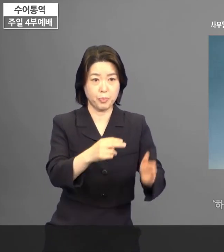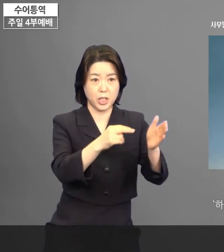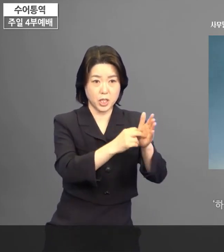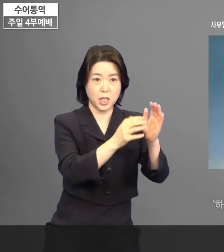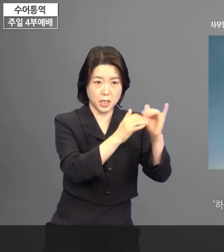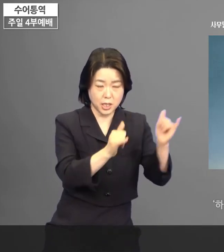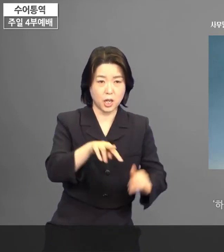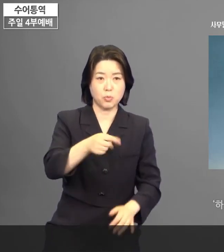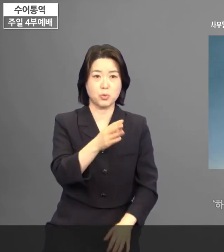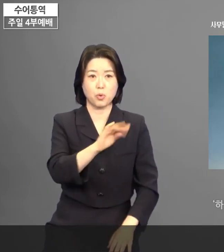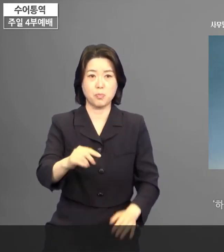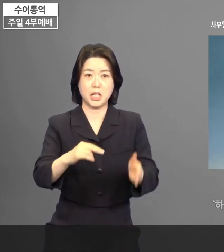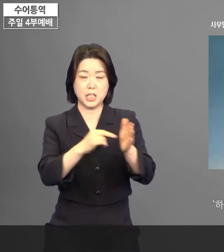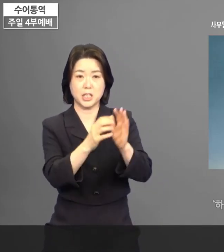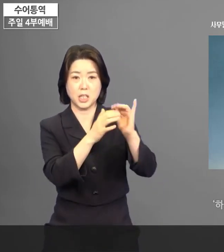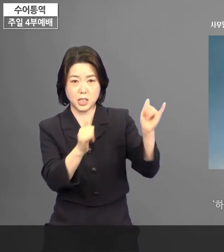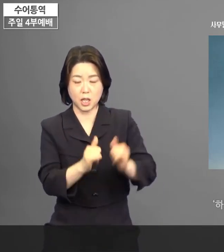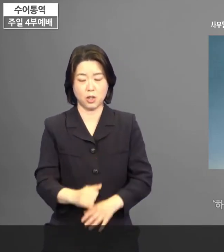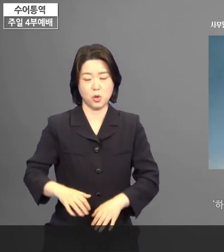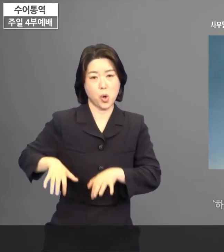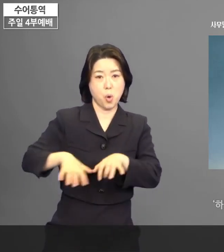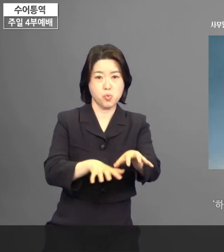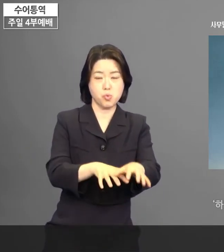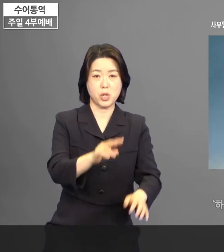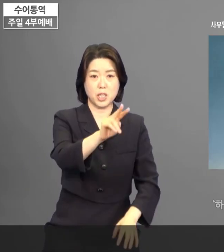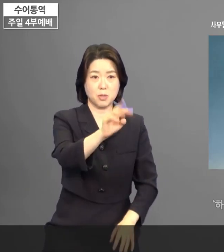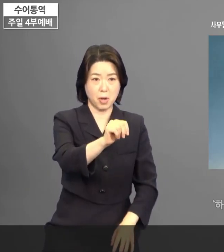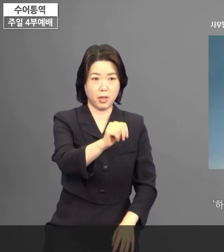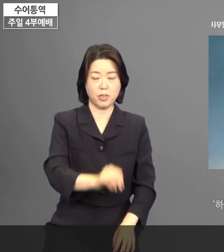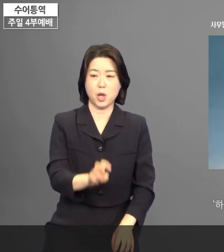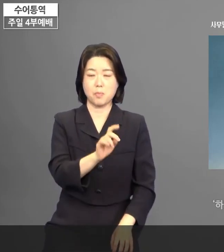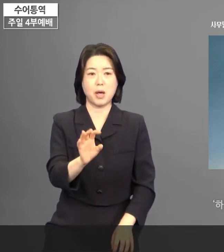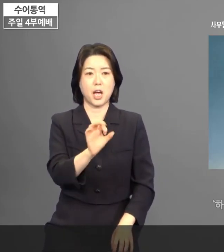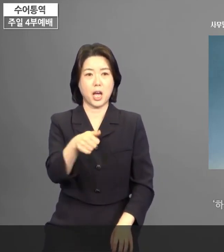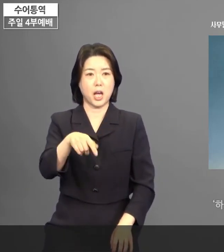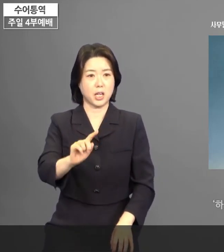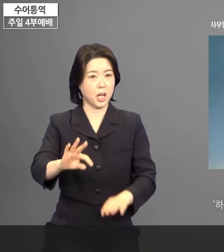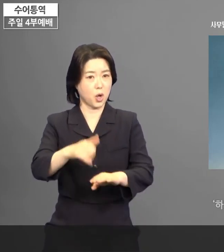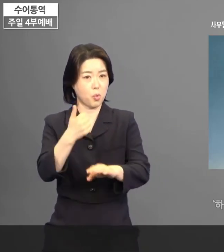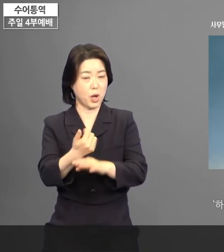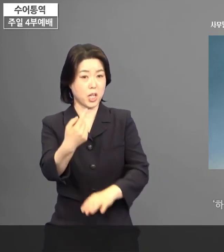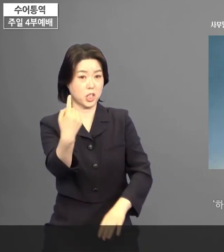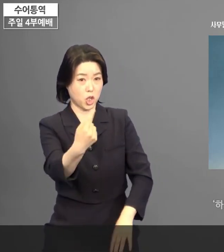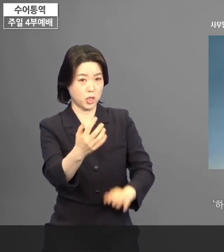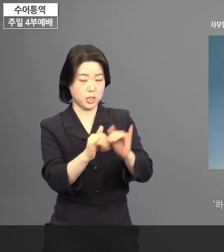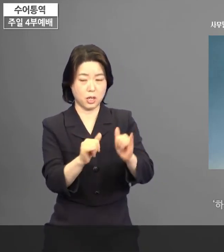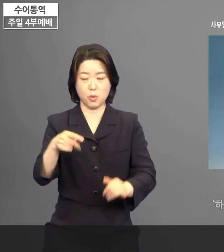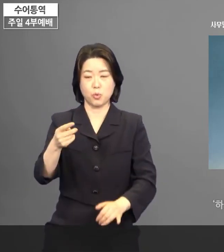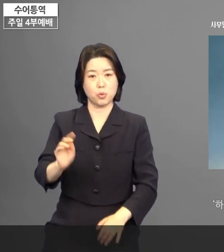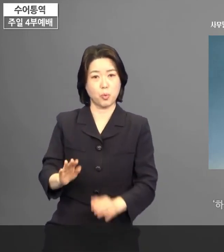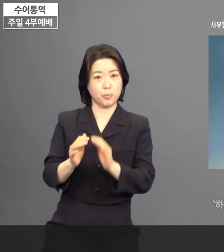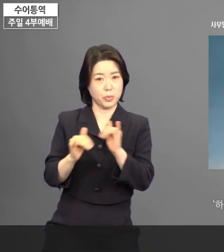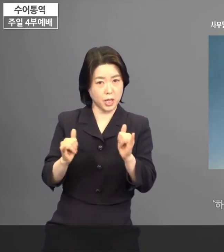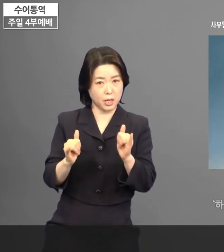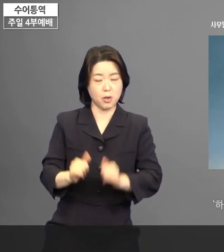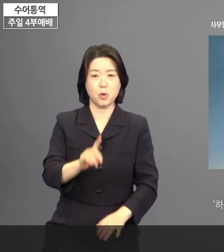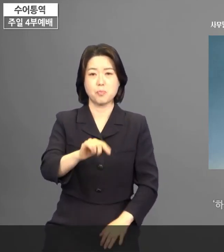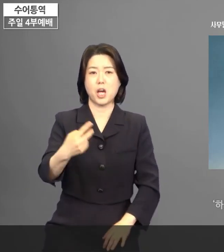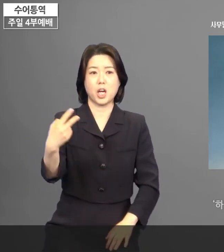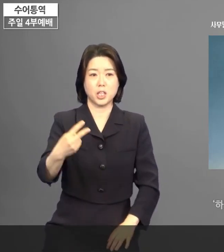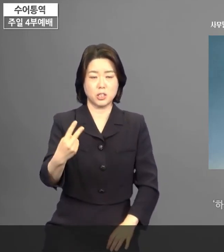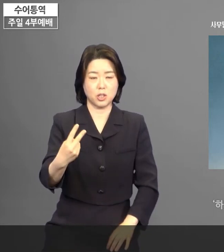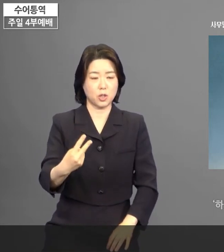사람에게서 보병 2만 명과 마아가의 왕에게서 1,000명과 돕 사람들에게서 12,000명을